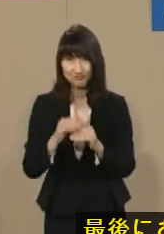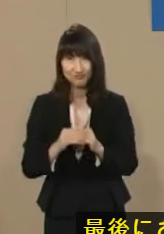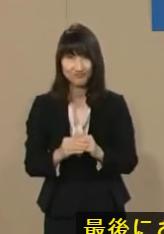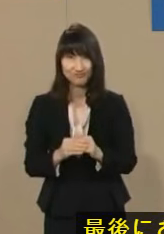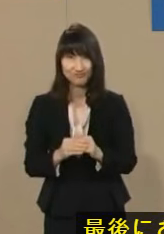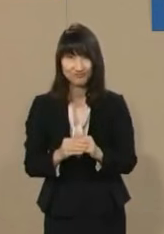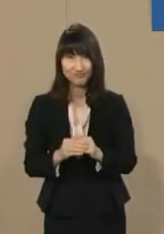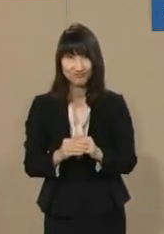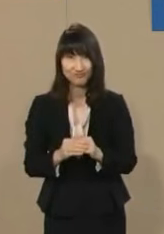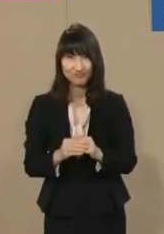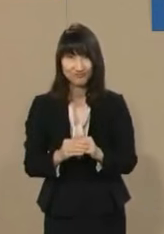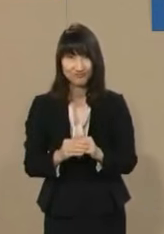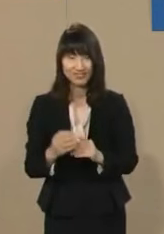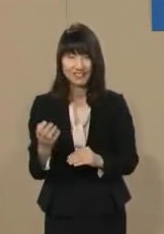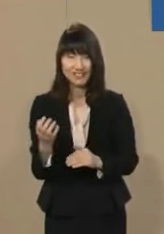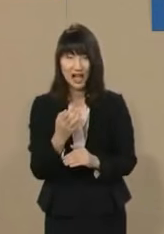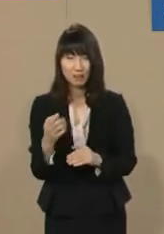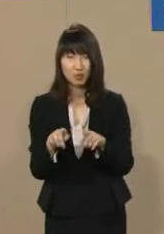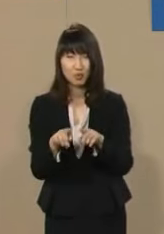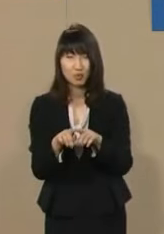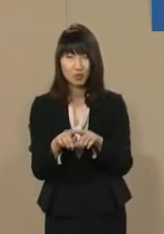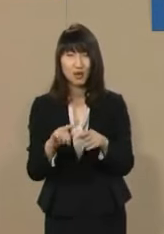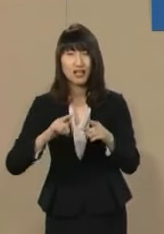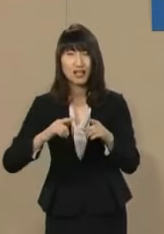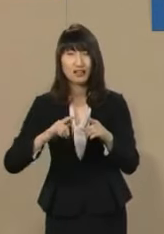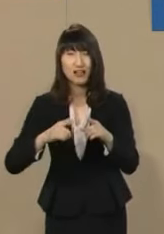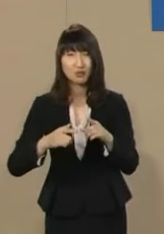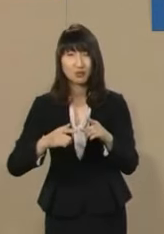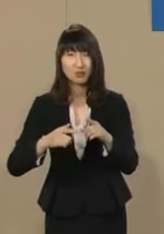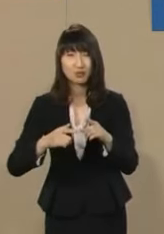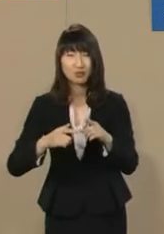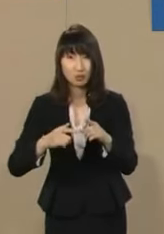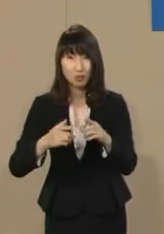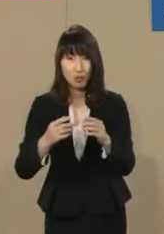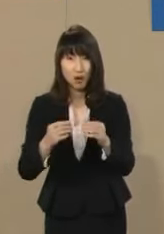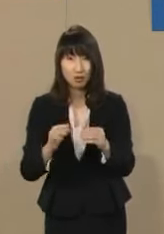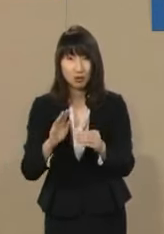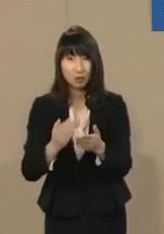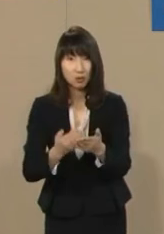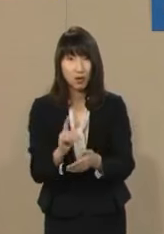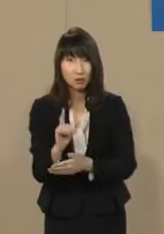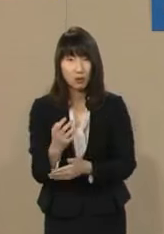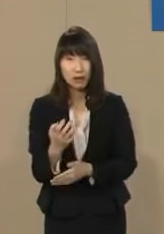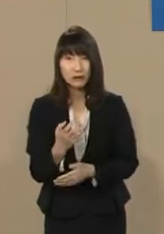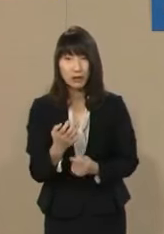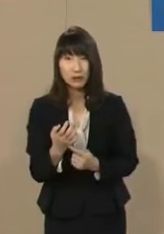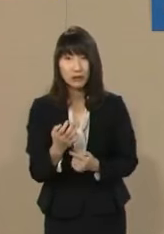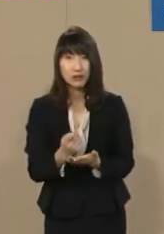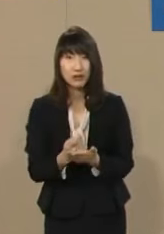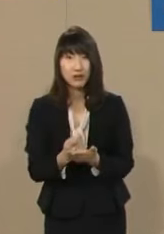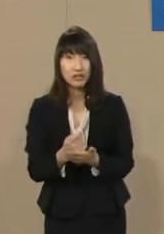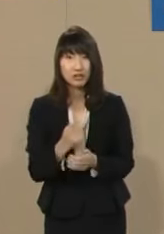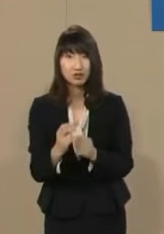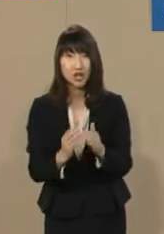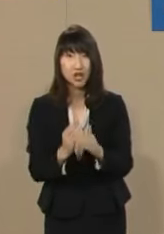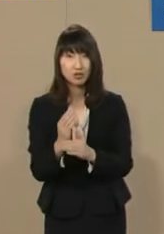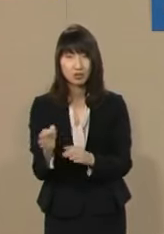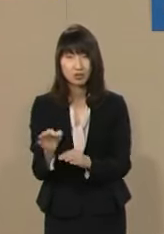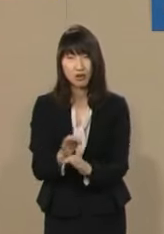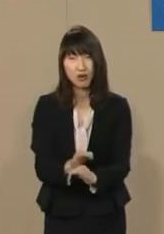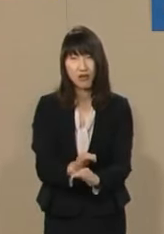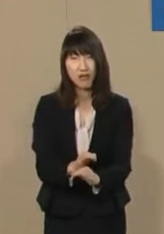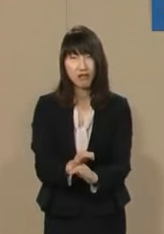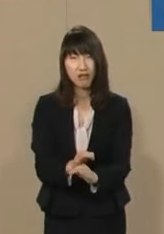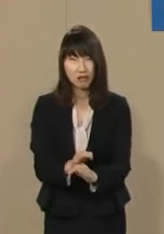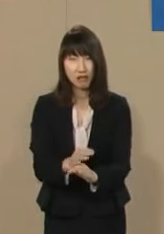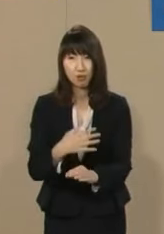します。痛みを伴う改革、その後に残ったのは痛みだけでした。20年以上に及ぶデフレ、